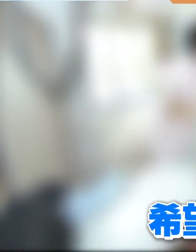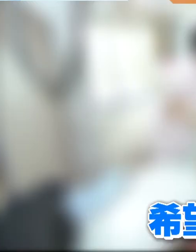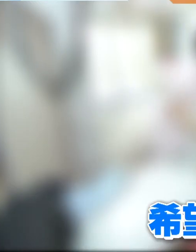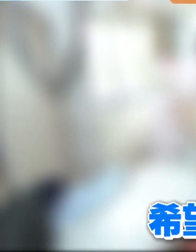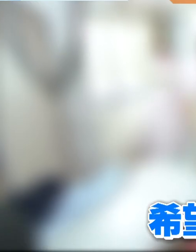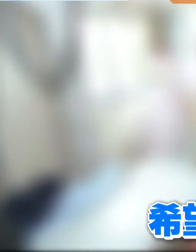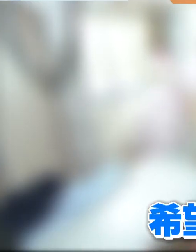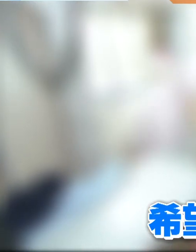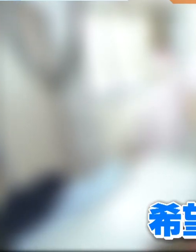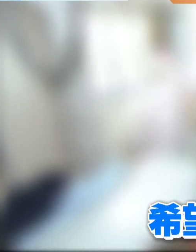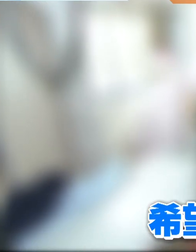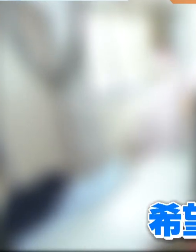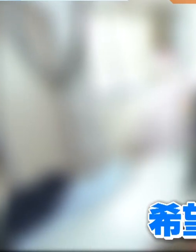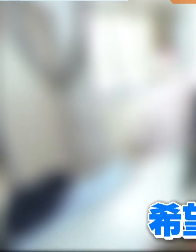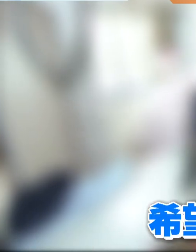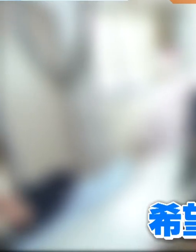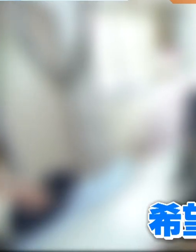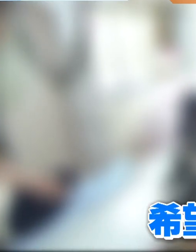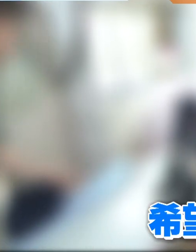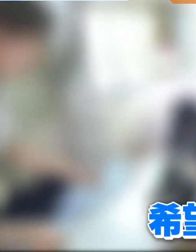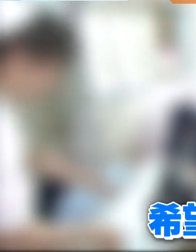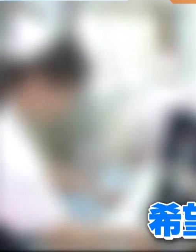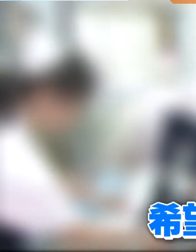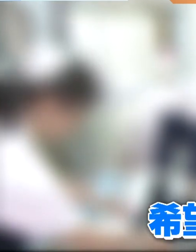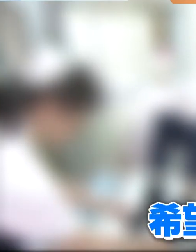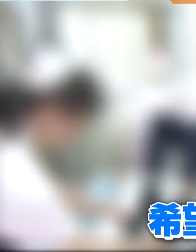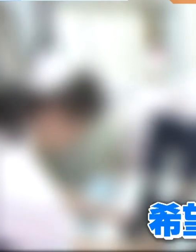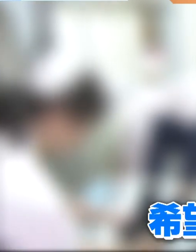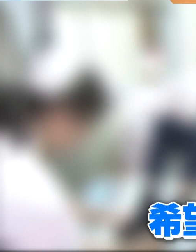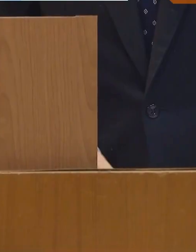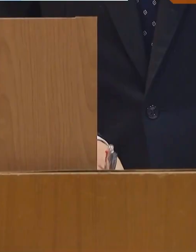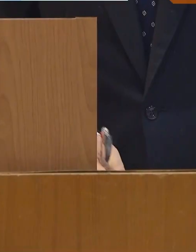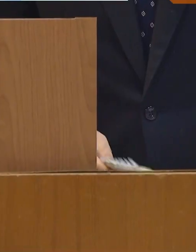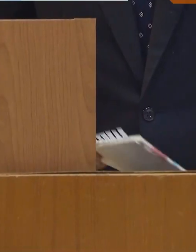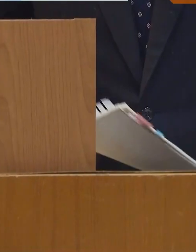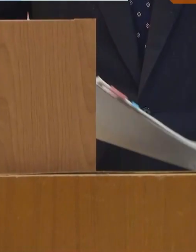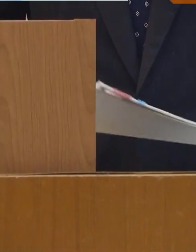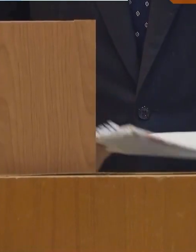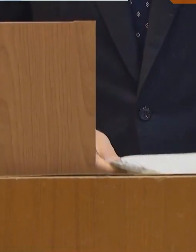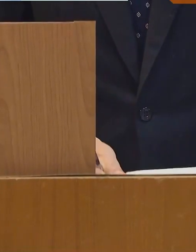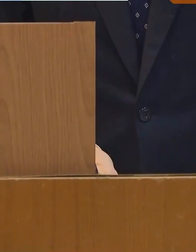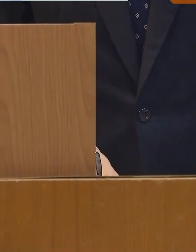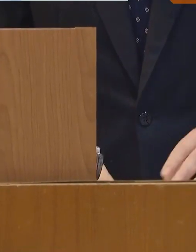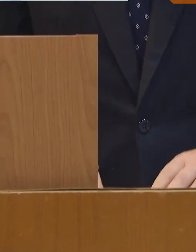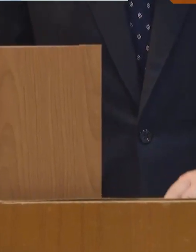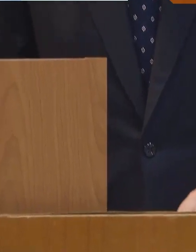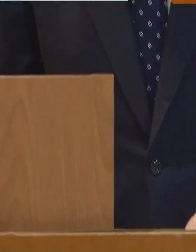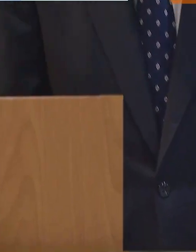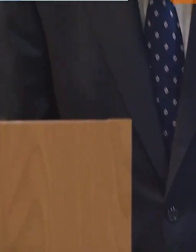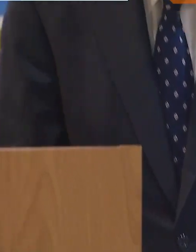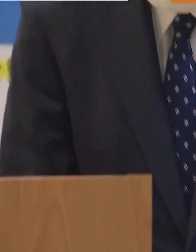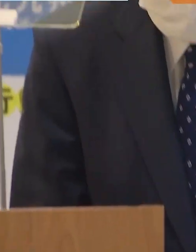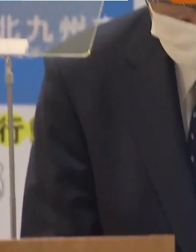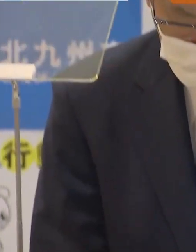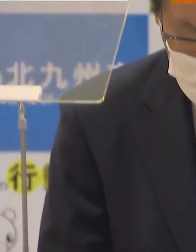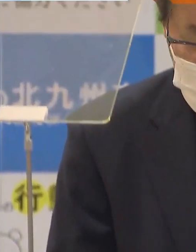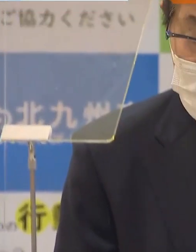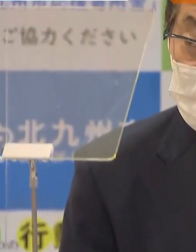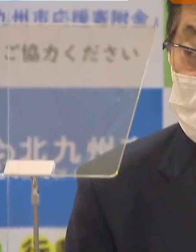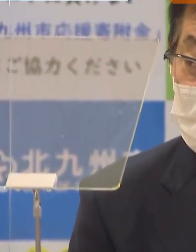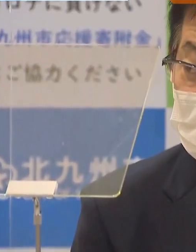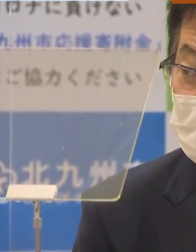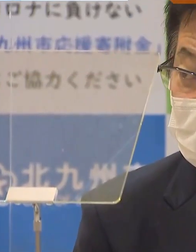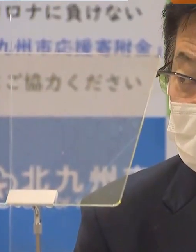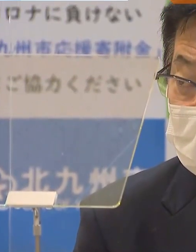PCR 検査について希望がおよそ半数に止まっていることを明らかにしました。対象施設は入所型